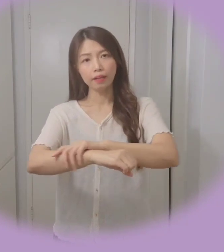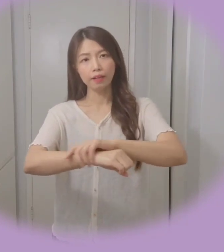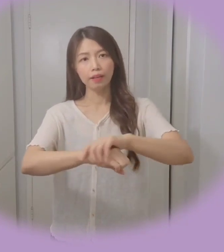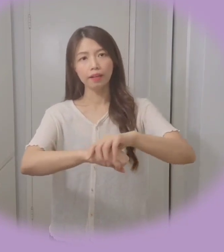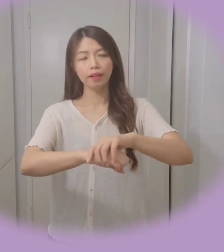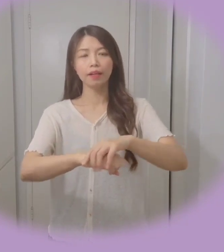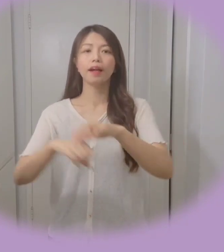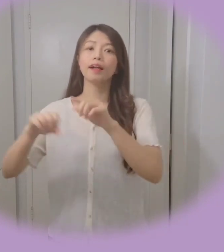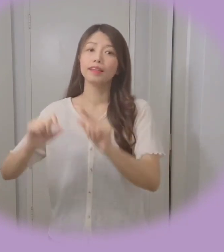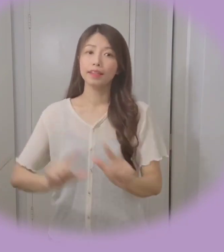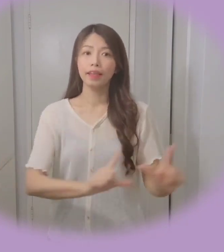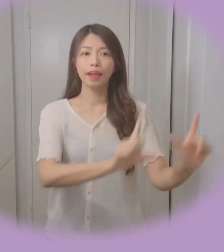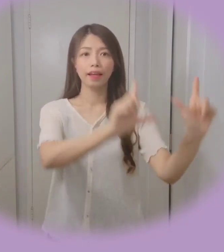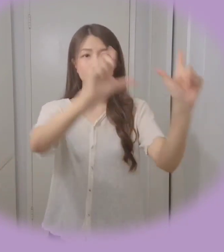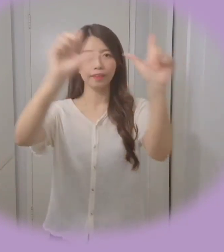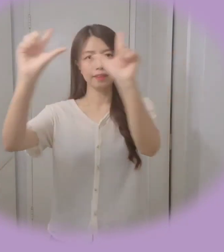잘